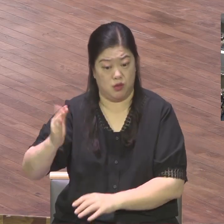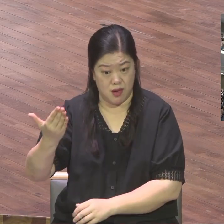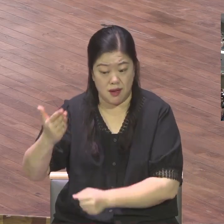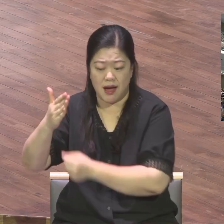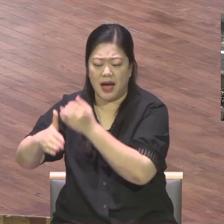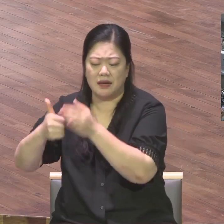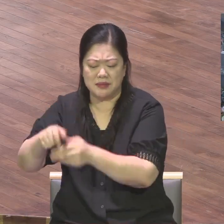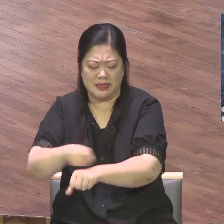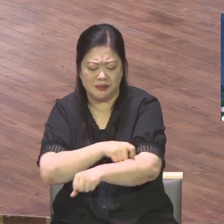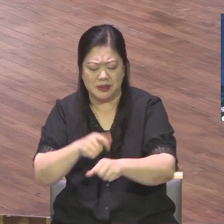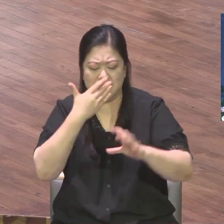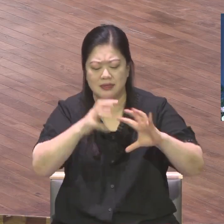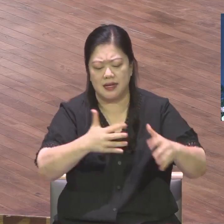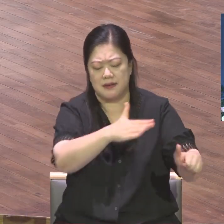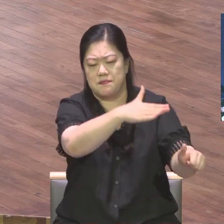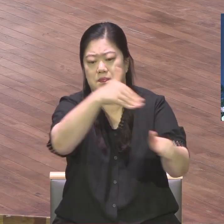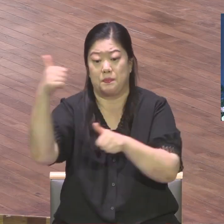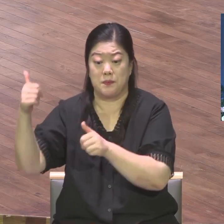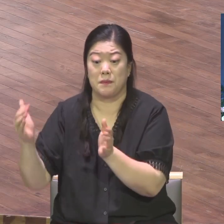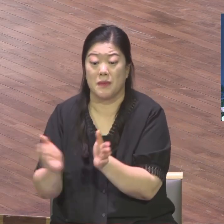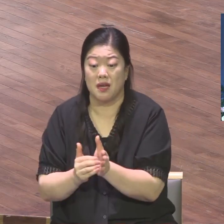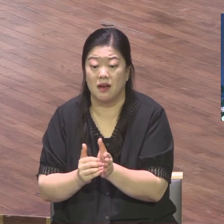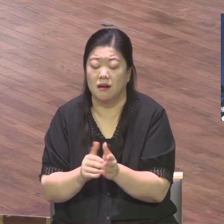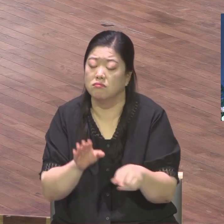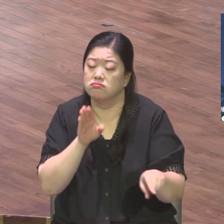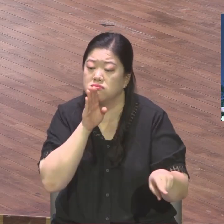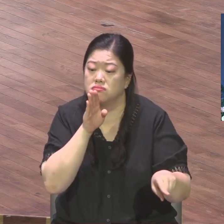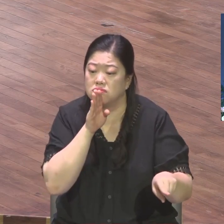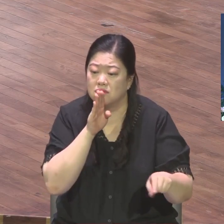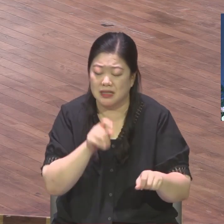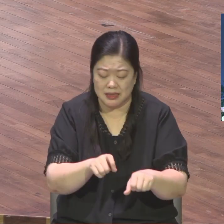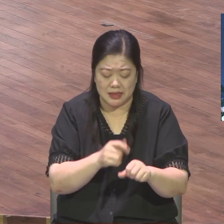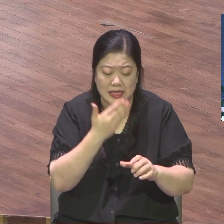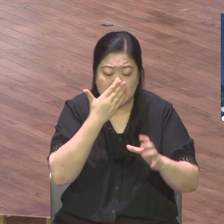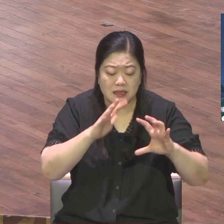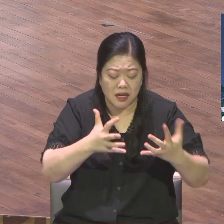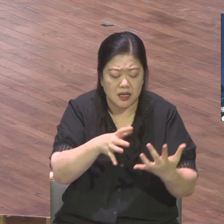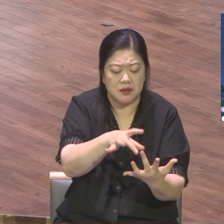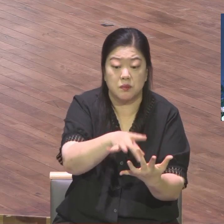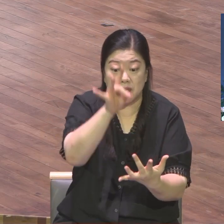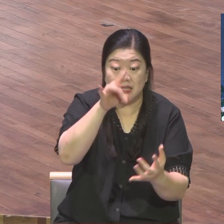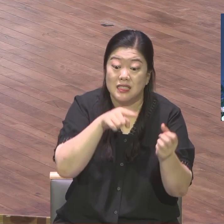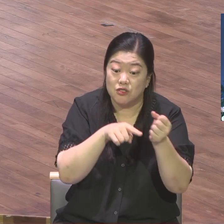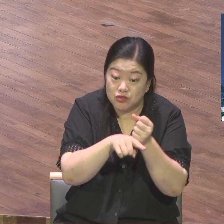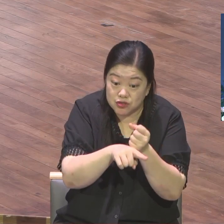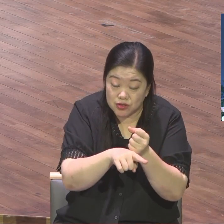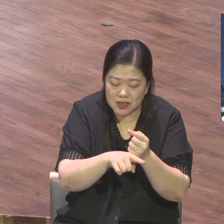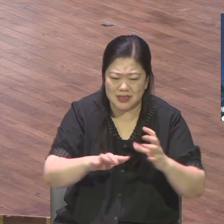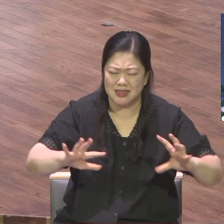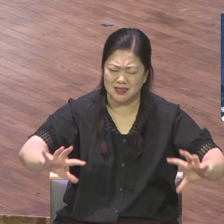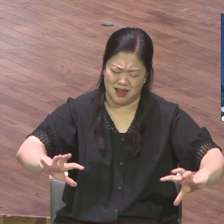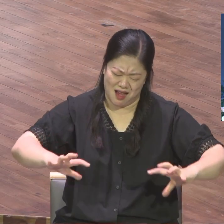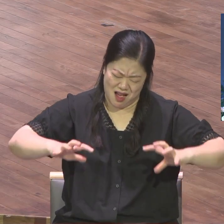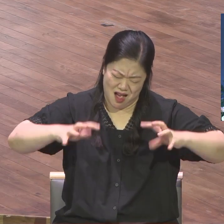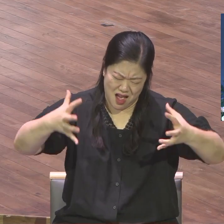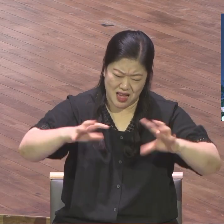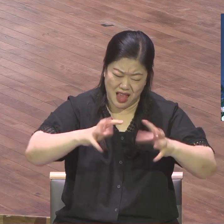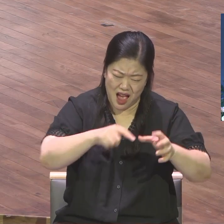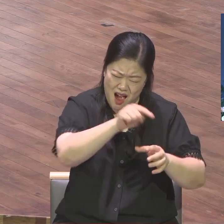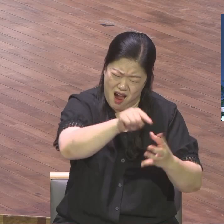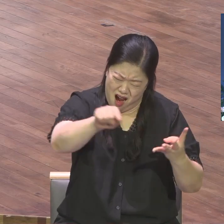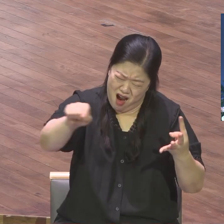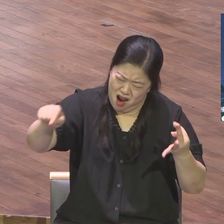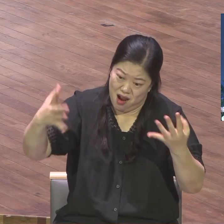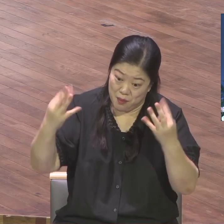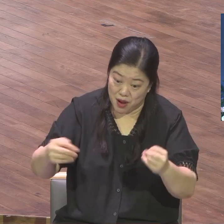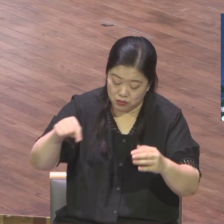민족이 하나님께서 이스라엘 백성들을 택하신 이유가 뭐예요? 열방의 제사장 나라가 되라고.